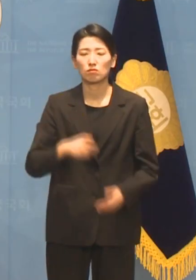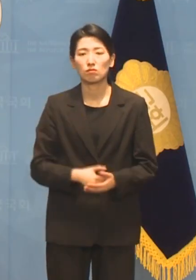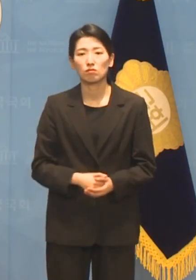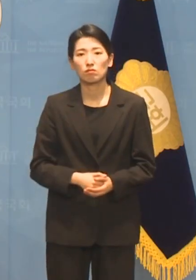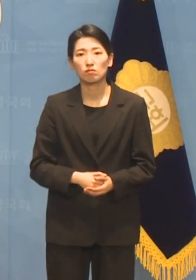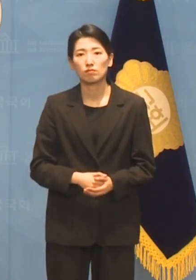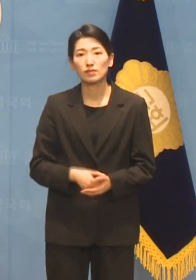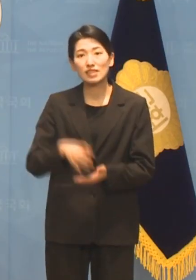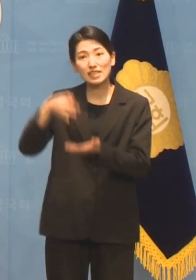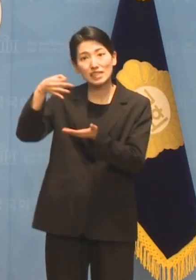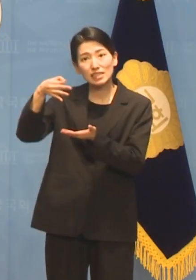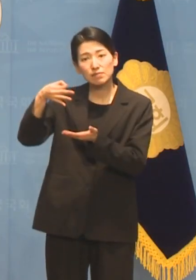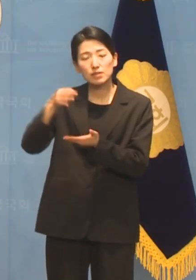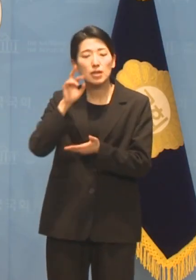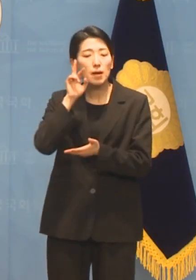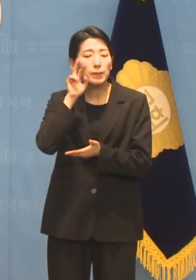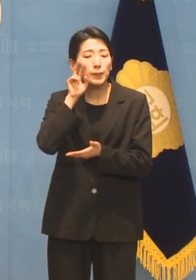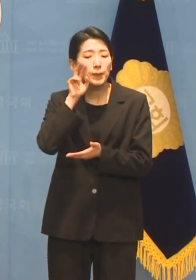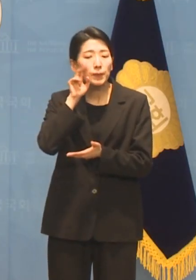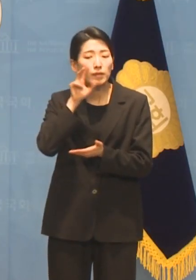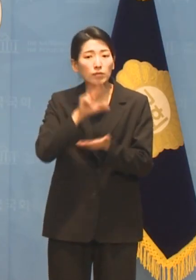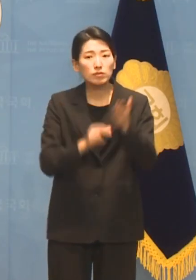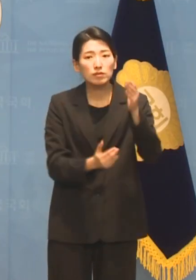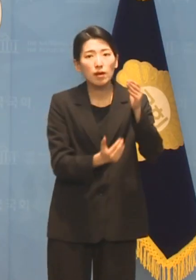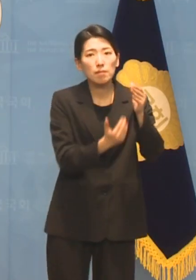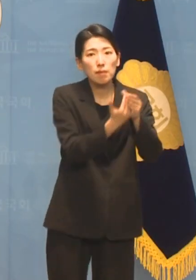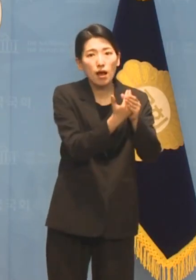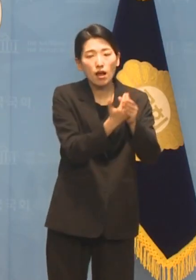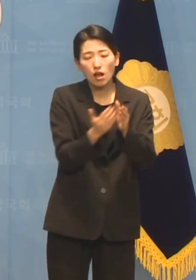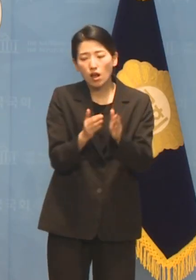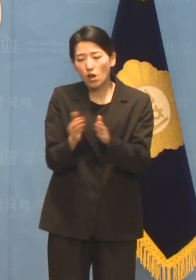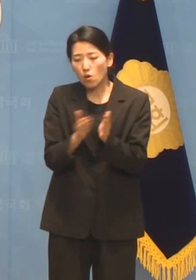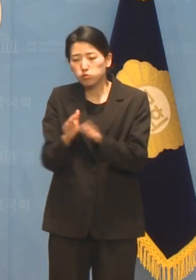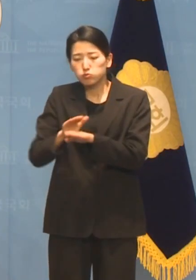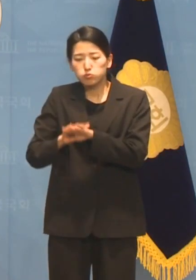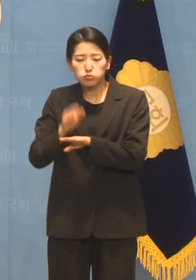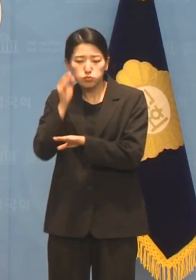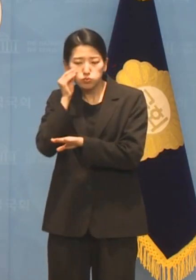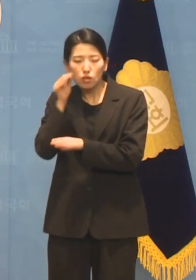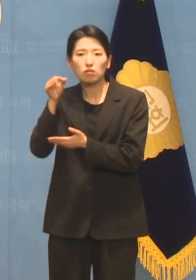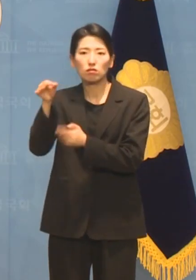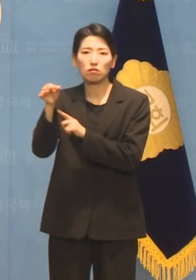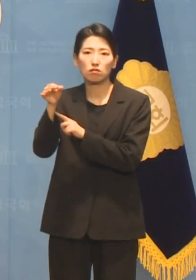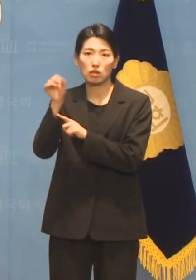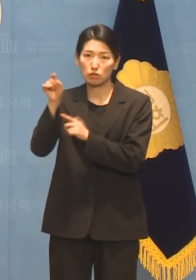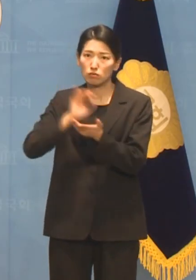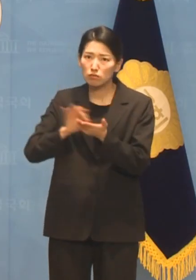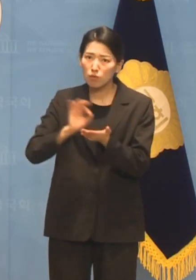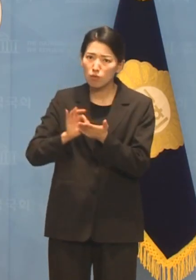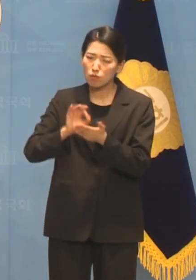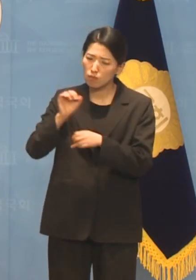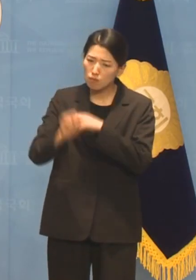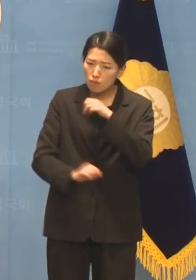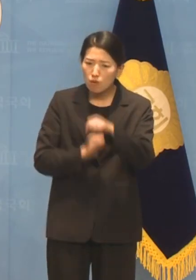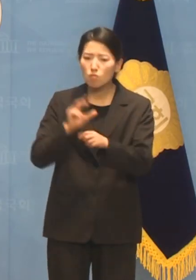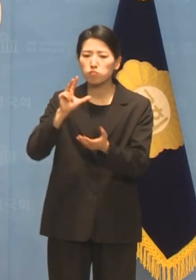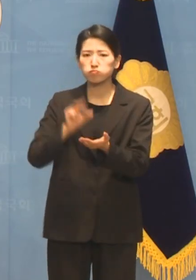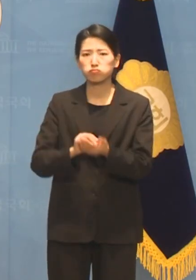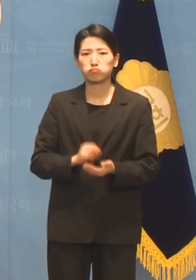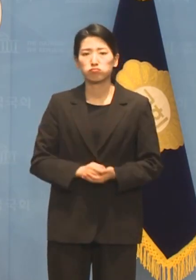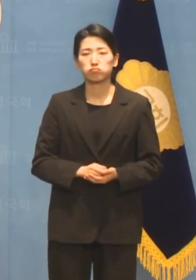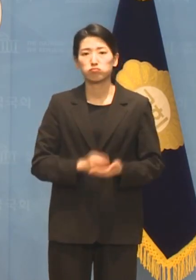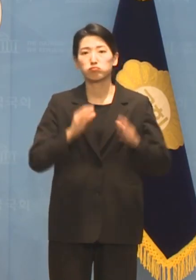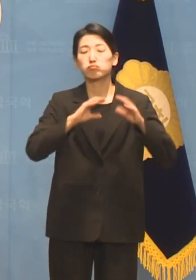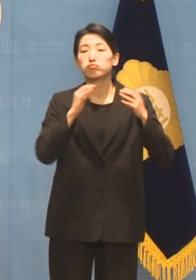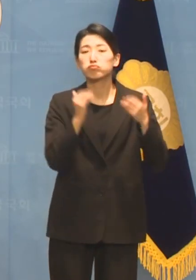기금은 비상시에 대비하는 자원으로 이를 이렇게 사용해서는 안 됩니다. 더불어 기재부가 국회 승인